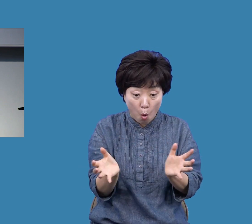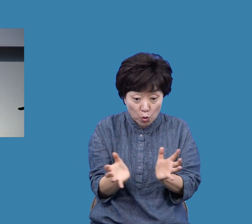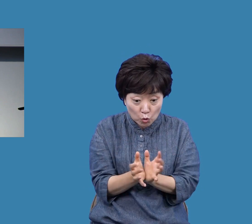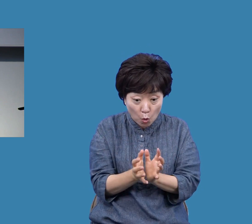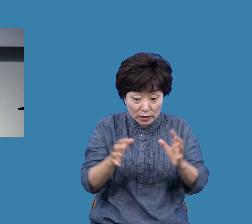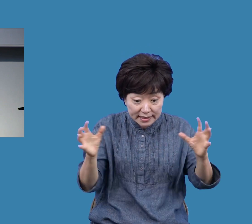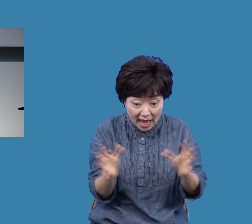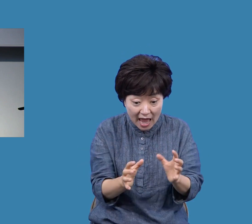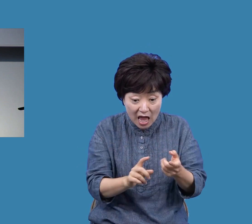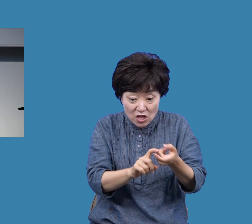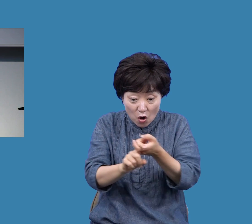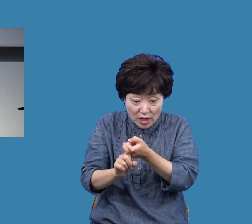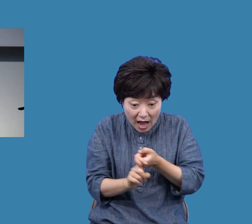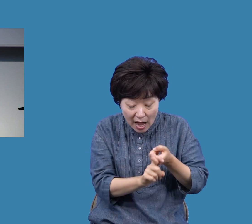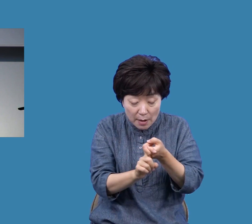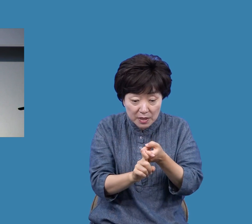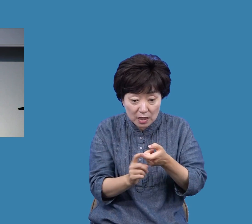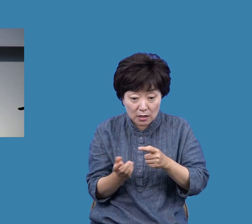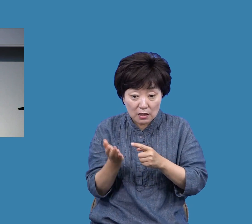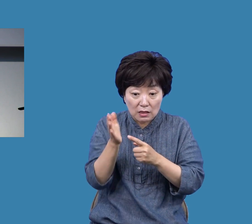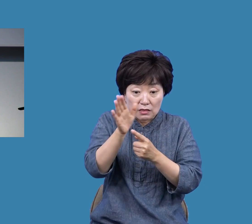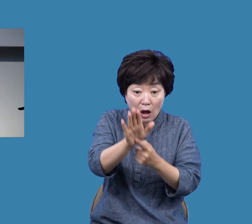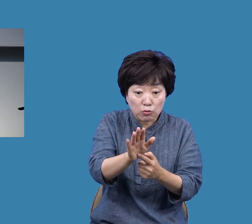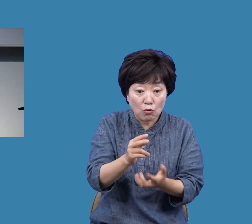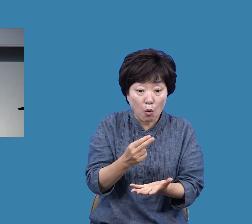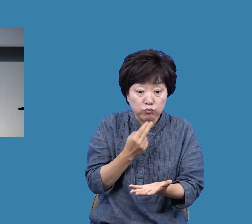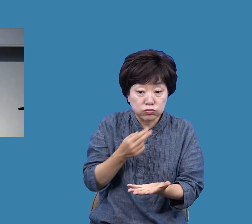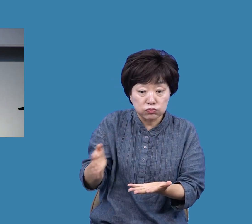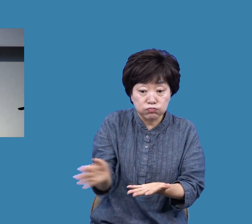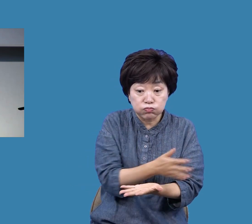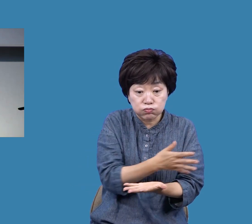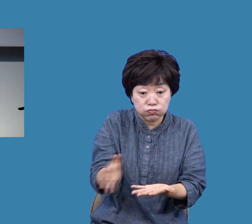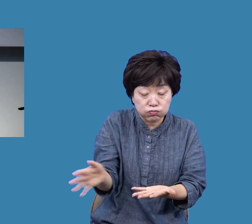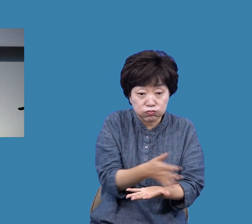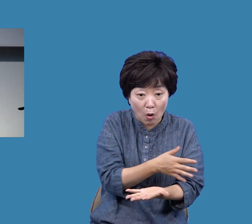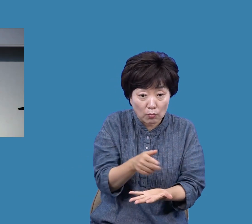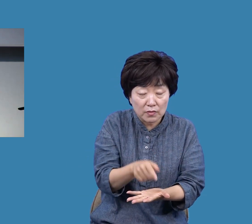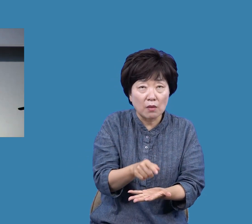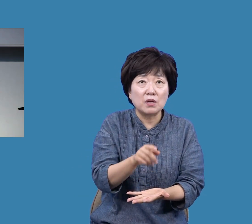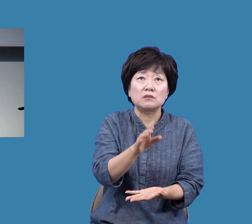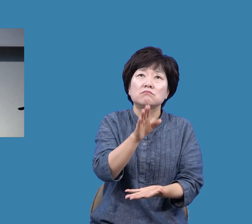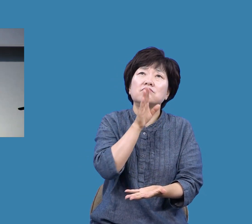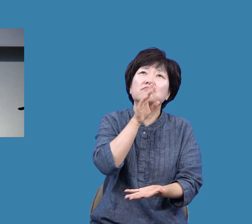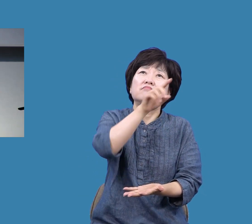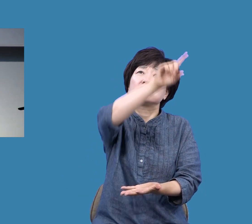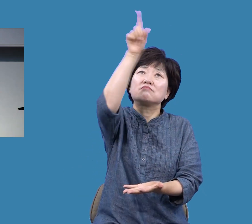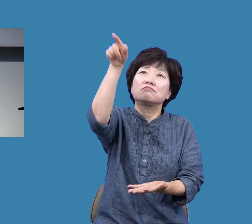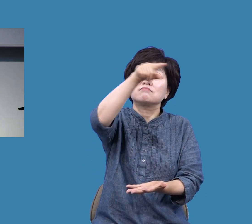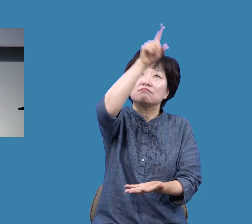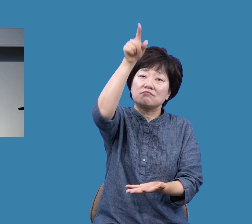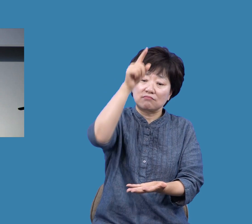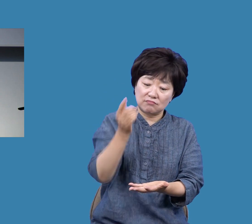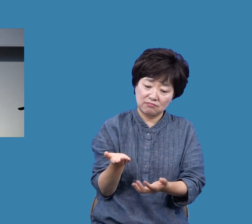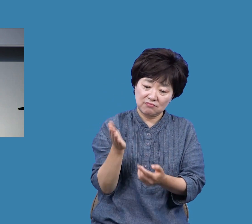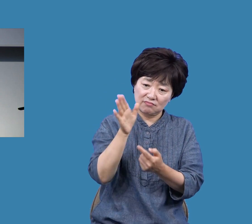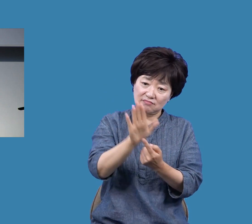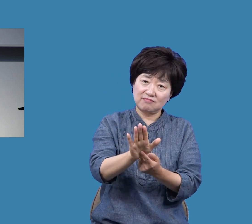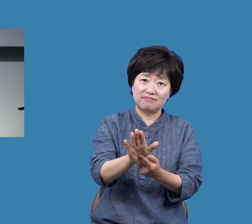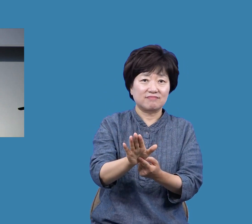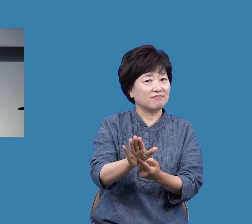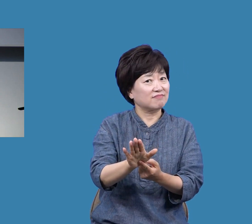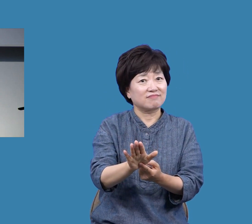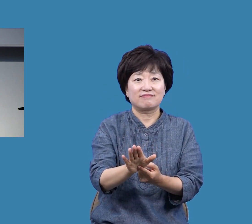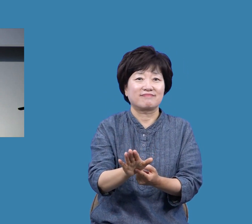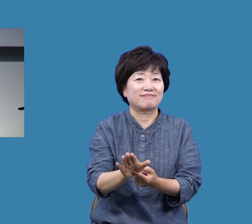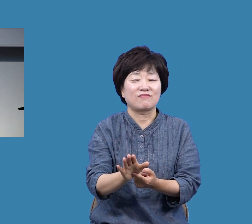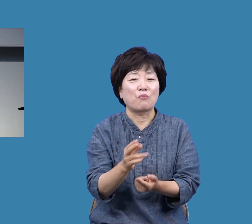영적인 행위들은 사실은 대응하는 영적인 실체가 없는 거라는 거야. 그러니까 우리가 행하는 모든 어떤 영적이라고